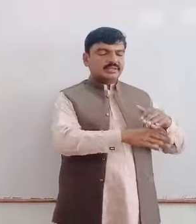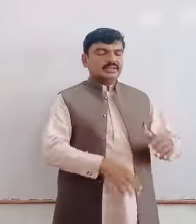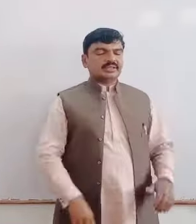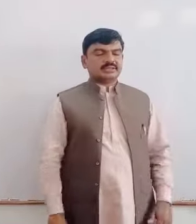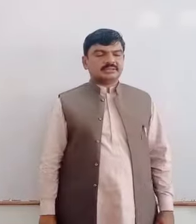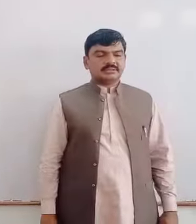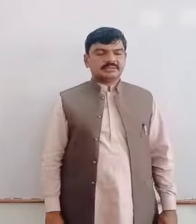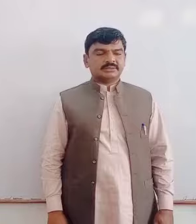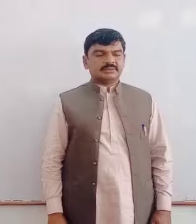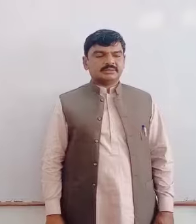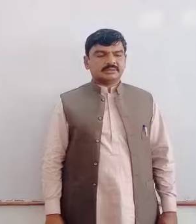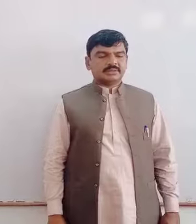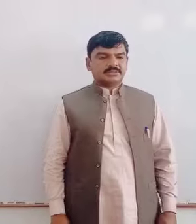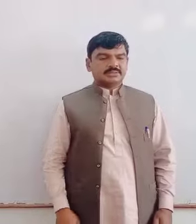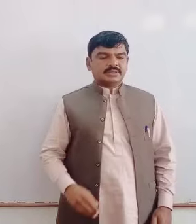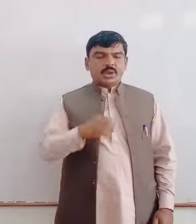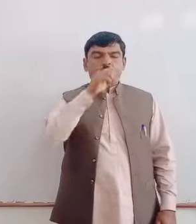कंदक, क़यामत,